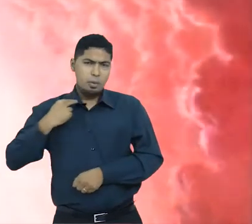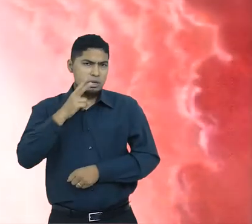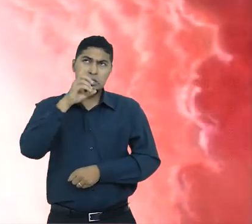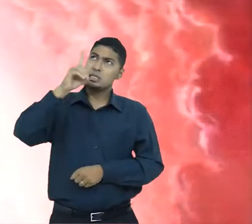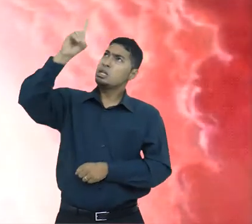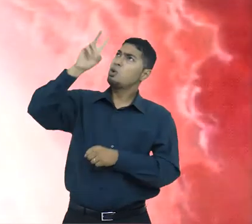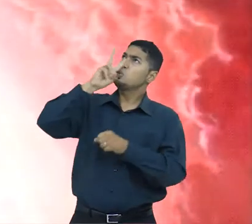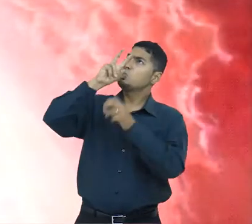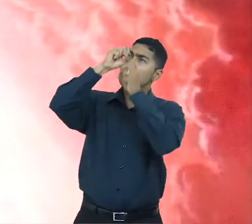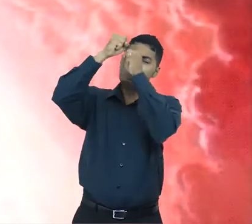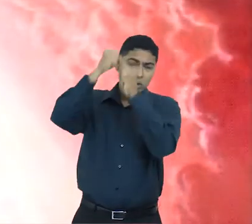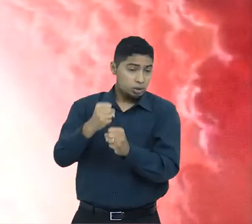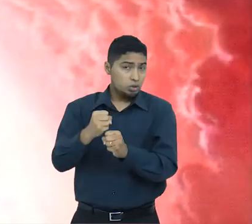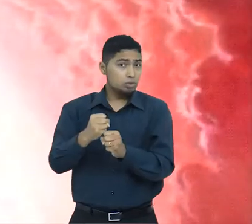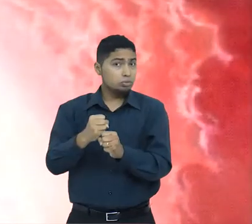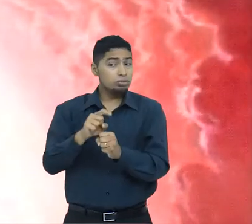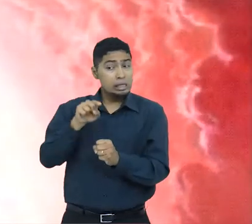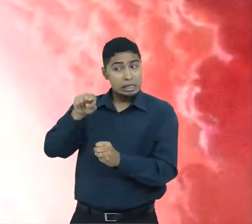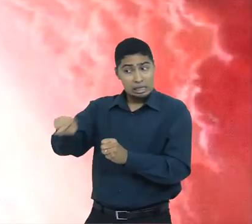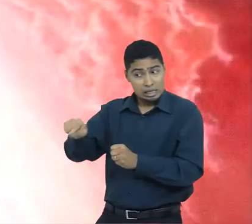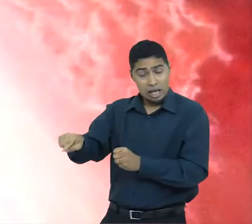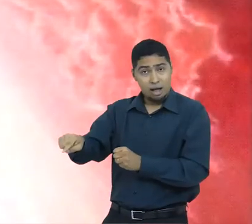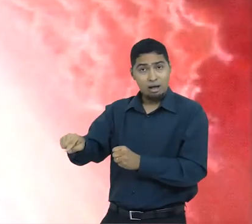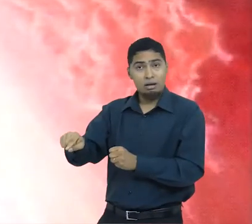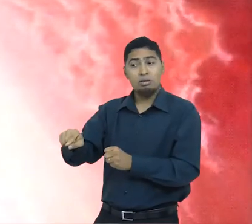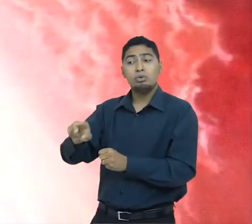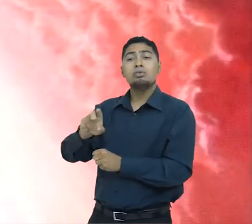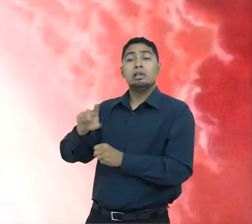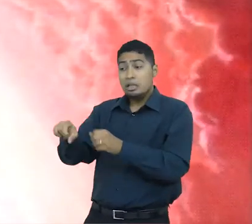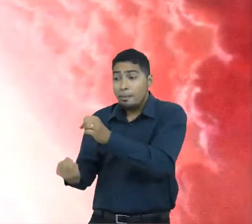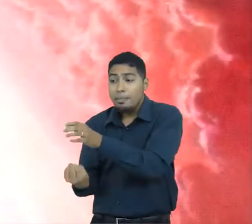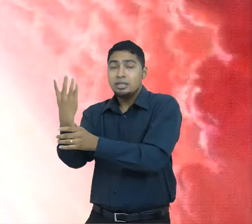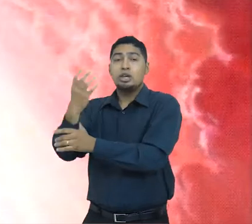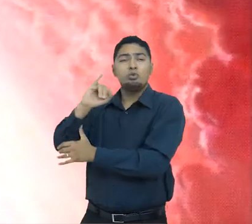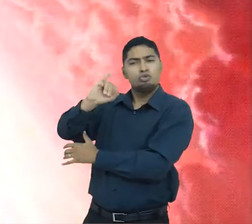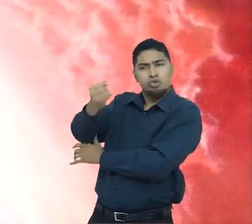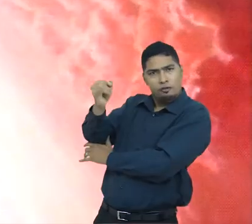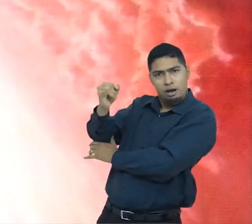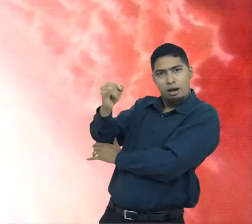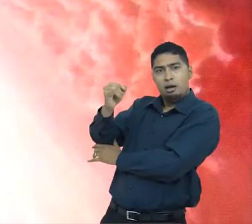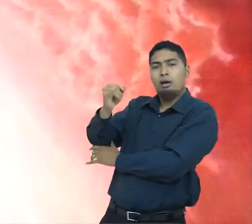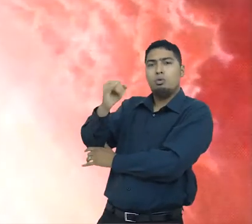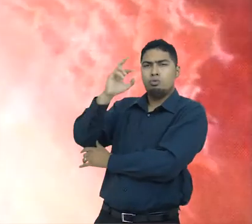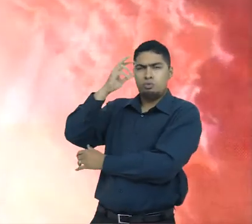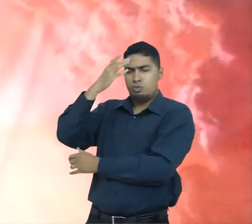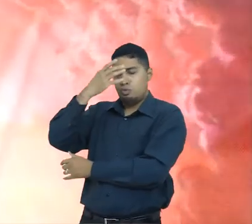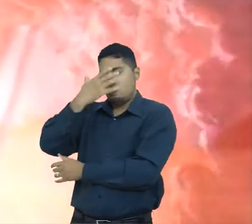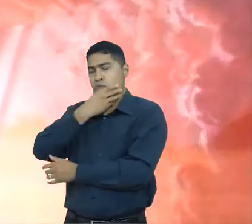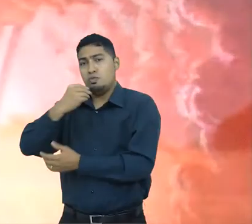poderoso. Deus explicou a Moisés que no Egito ele se revelaria como Jeová, o Salvador, a quem os